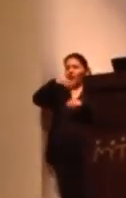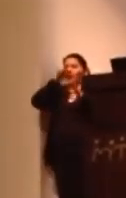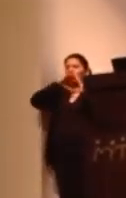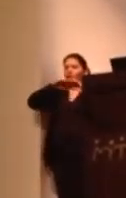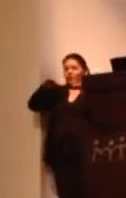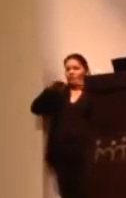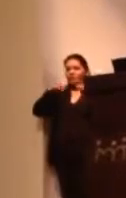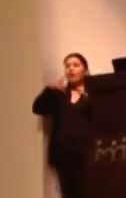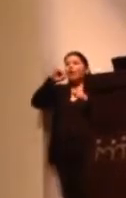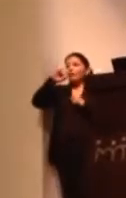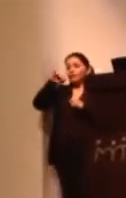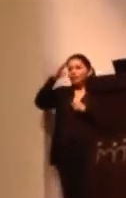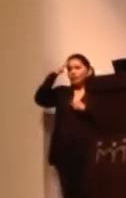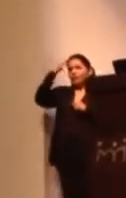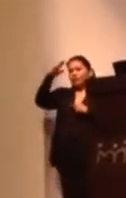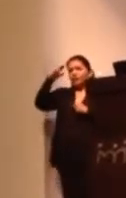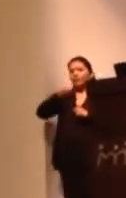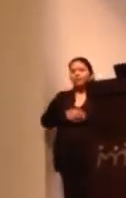Sí, señora.